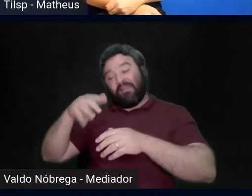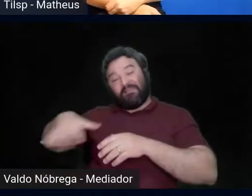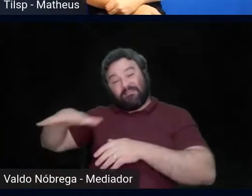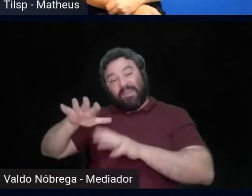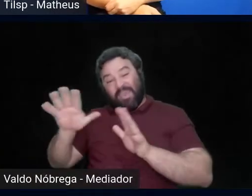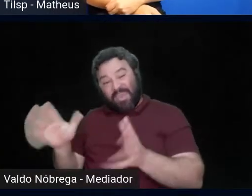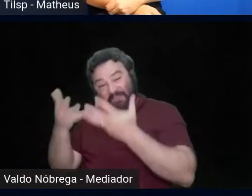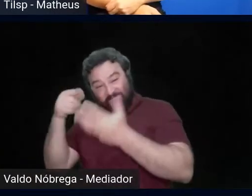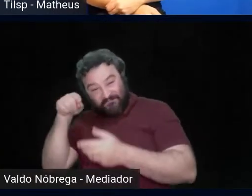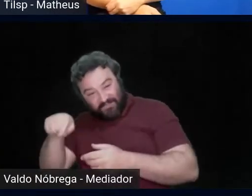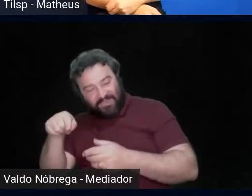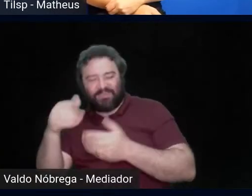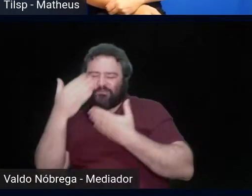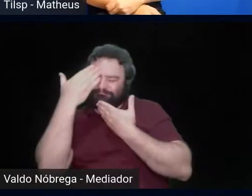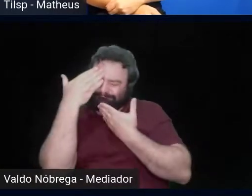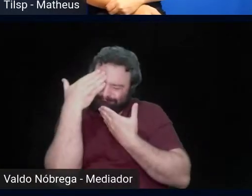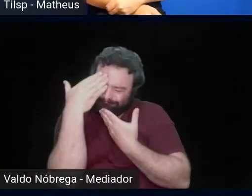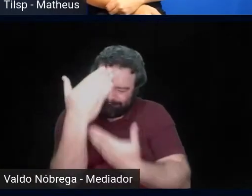OK?